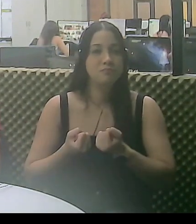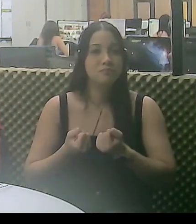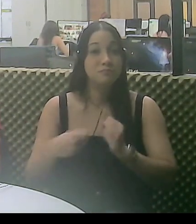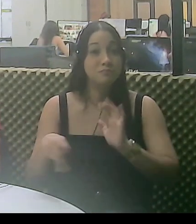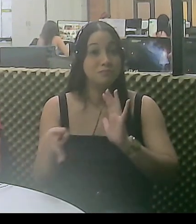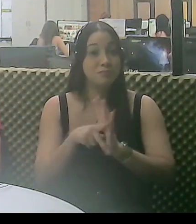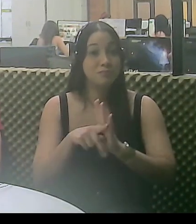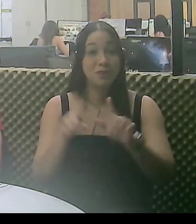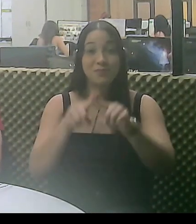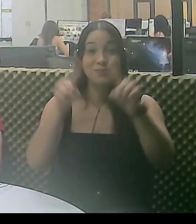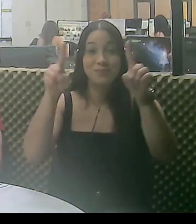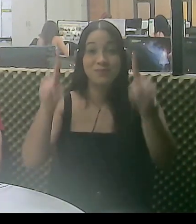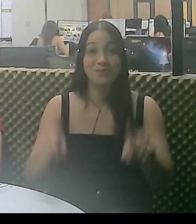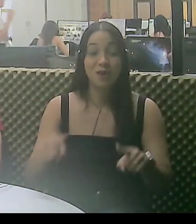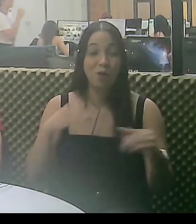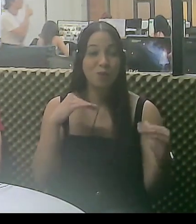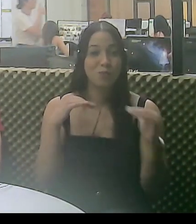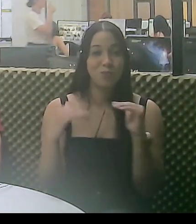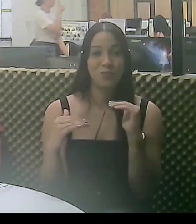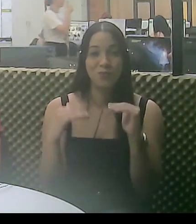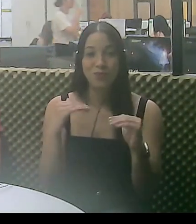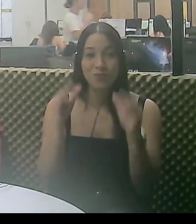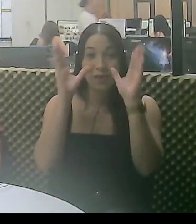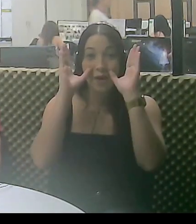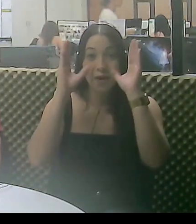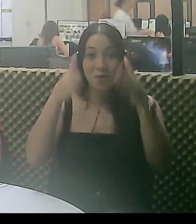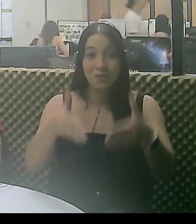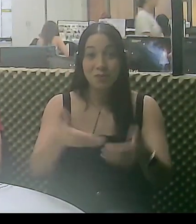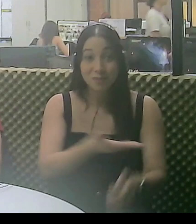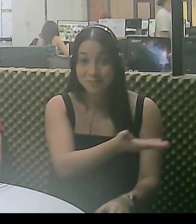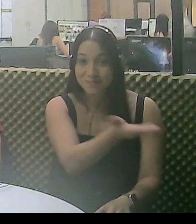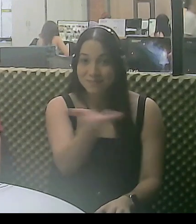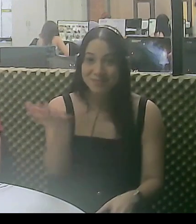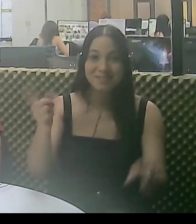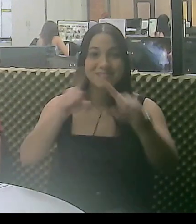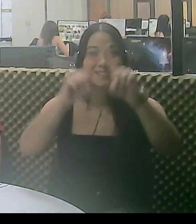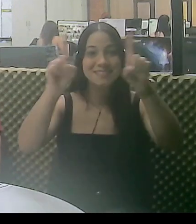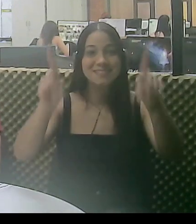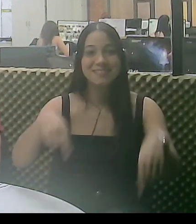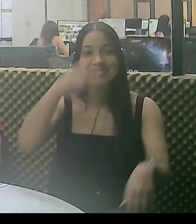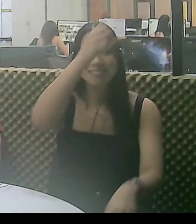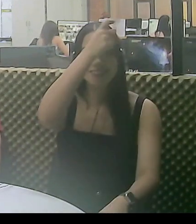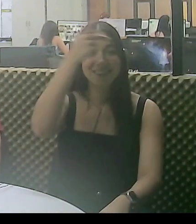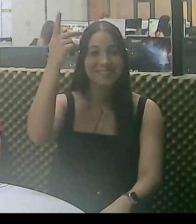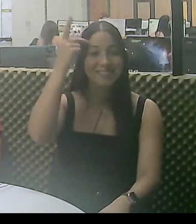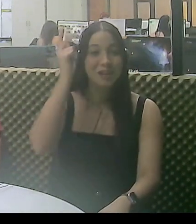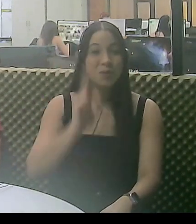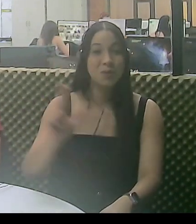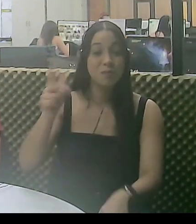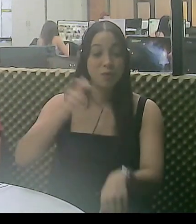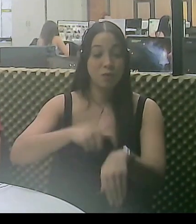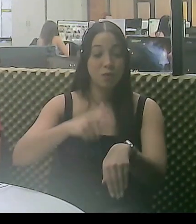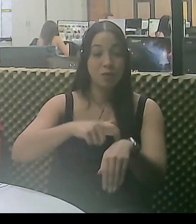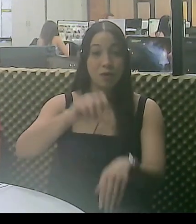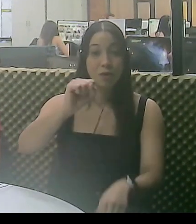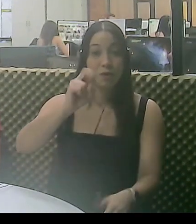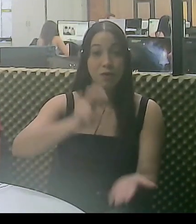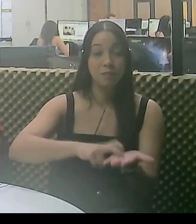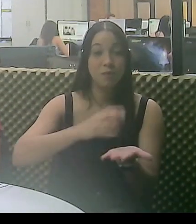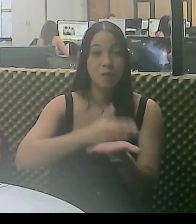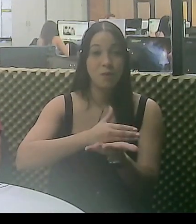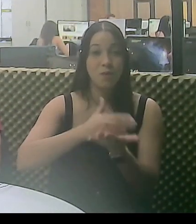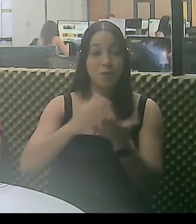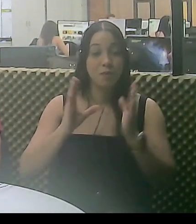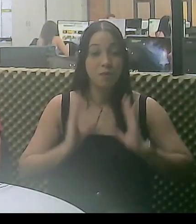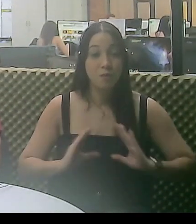notícias. E amanhã é dia da caminhada do servidor, a caminhada Servidor em Movimento. A atividade voltada a você que é servidor da